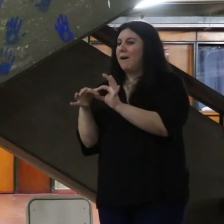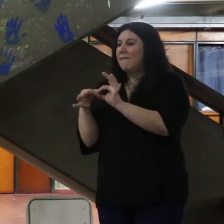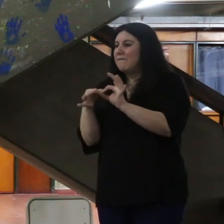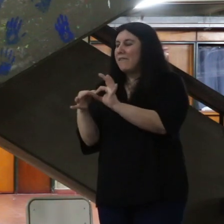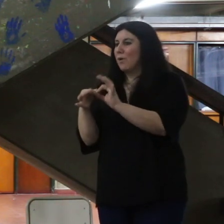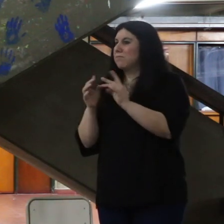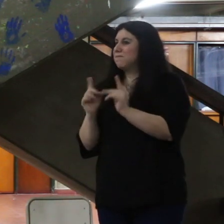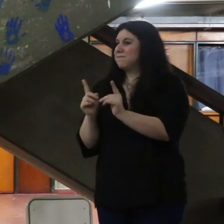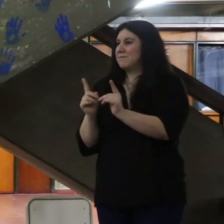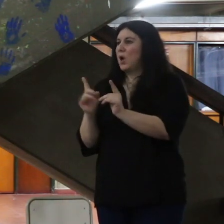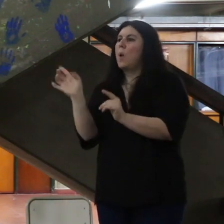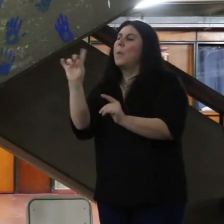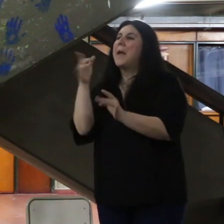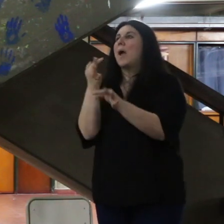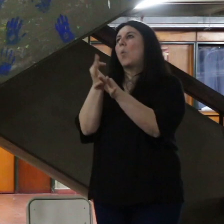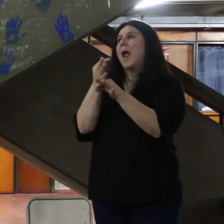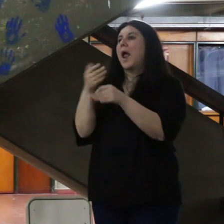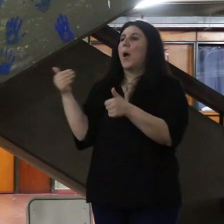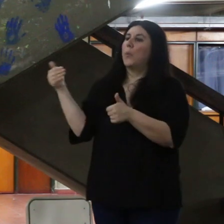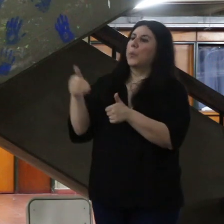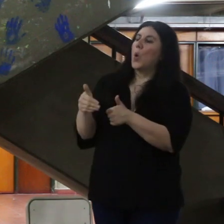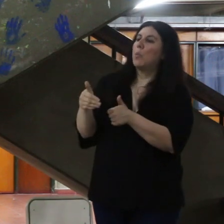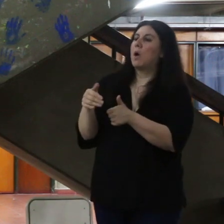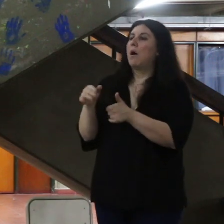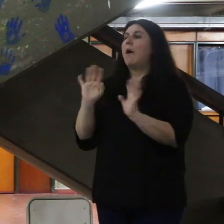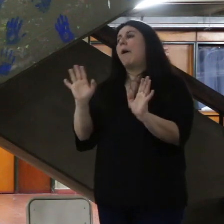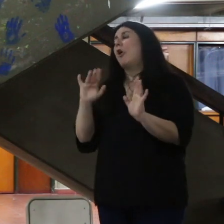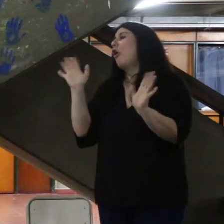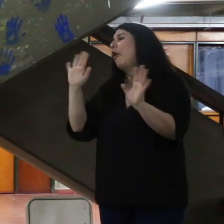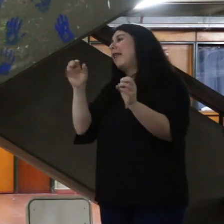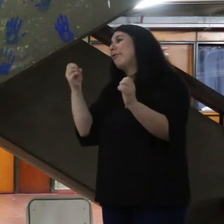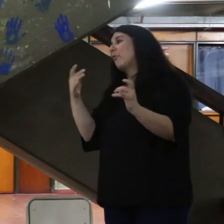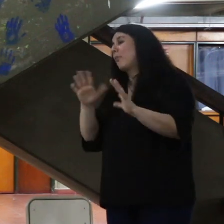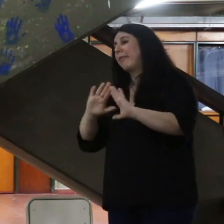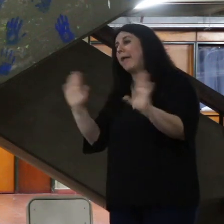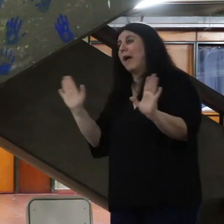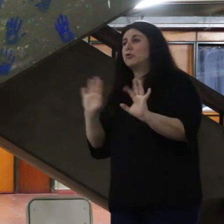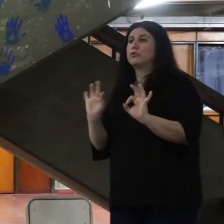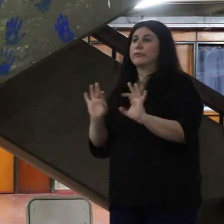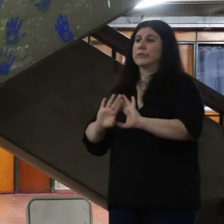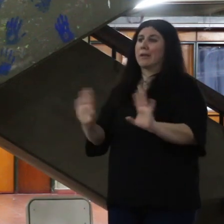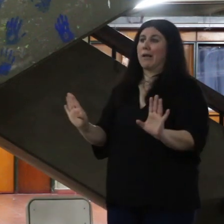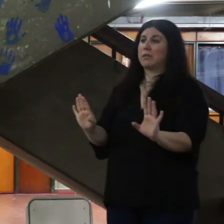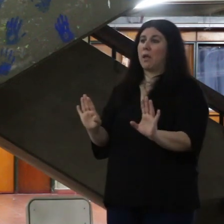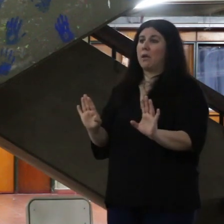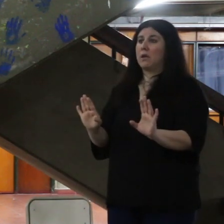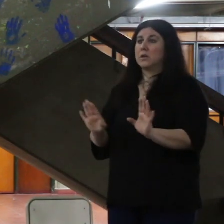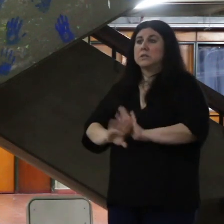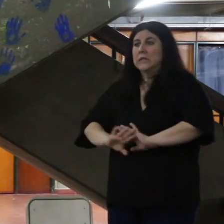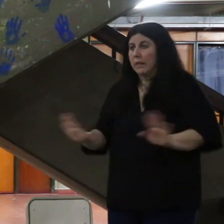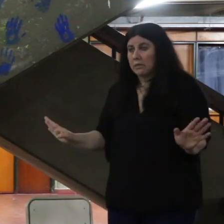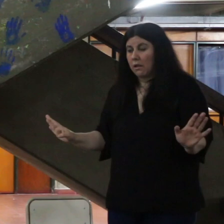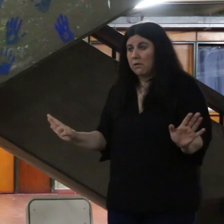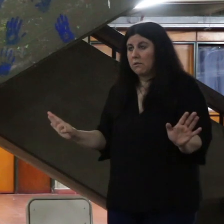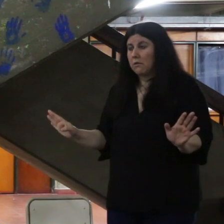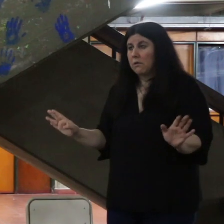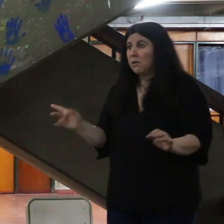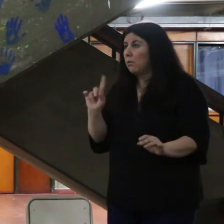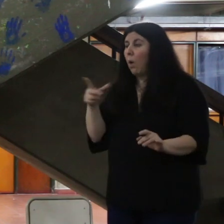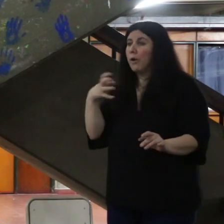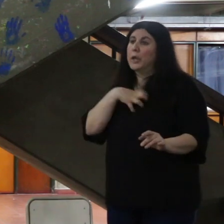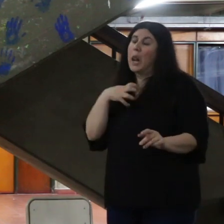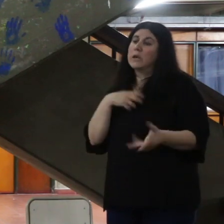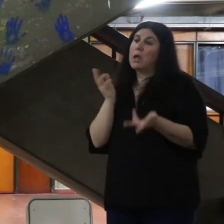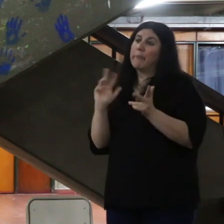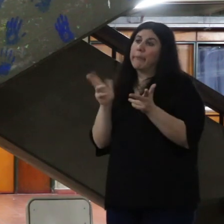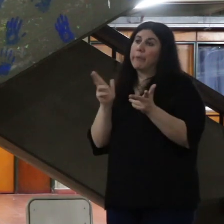volver otra vez al hola como anda, ¿sí?, y empezamos a dar clase